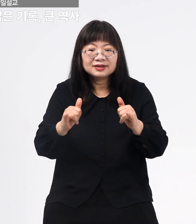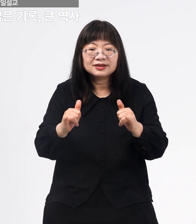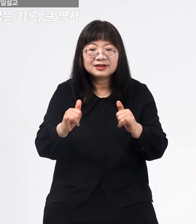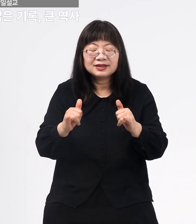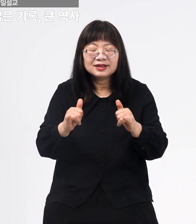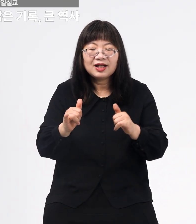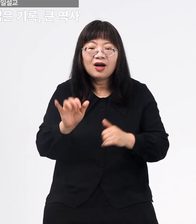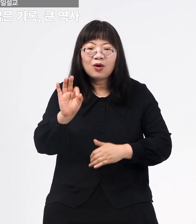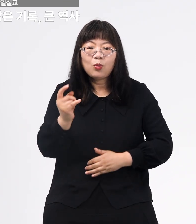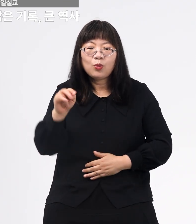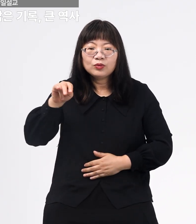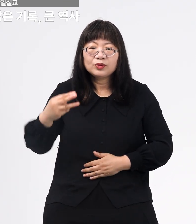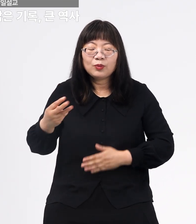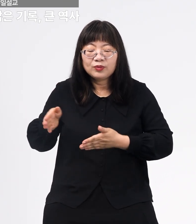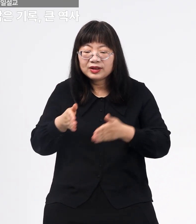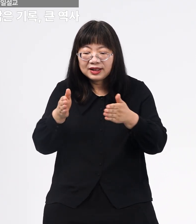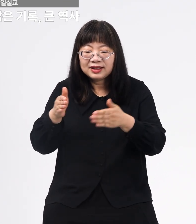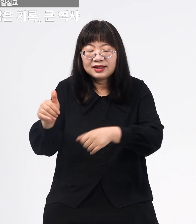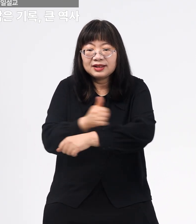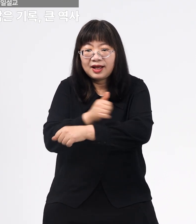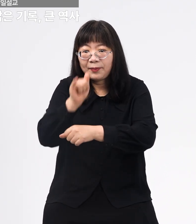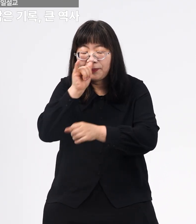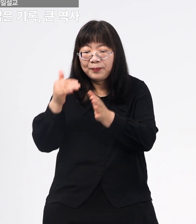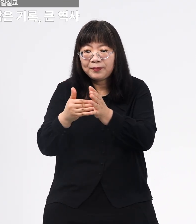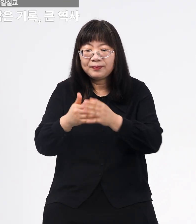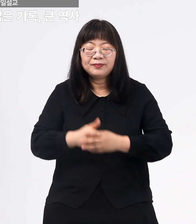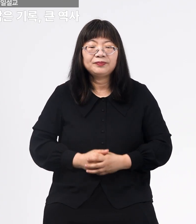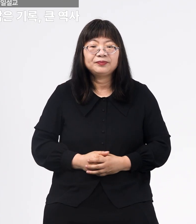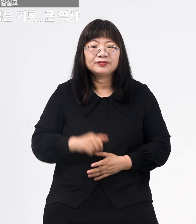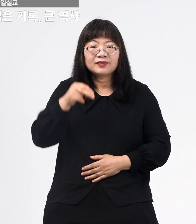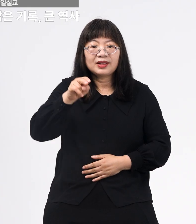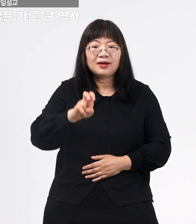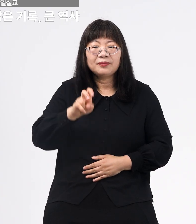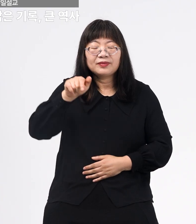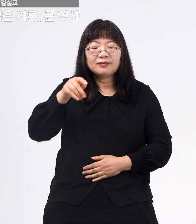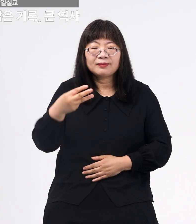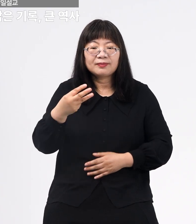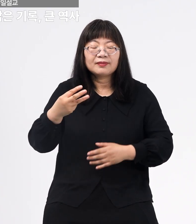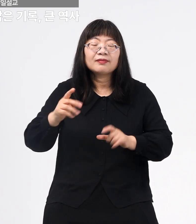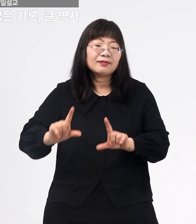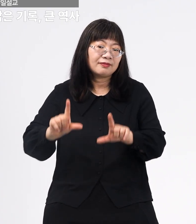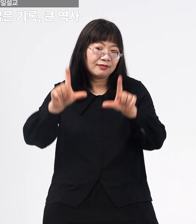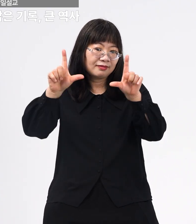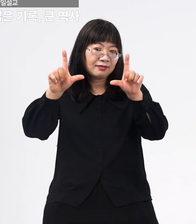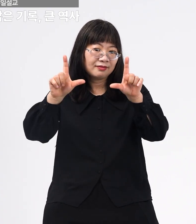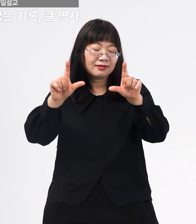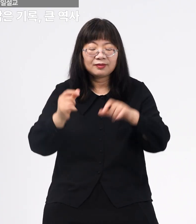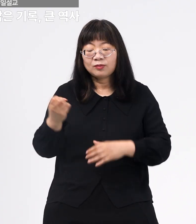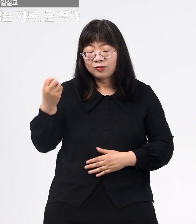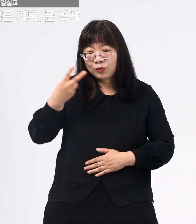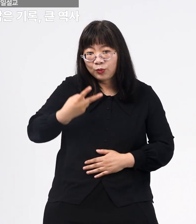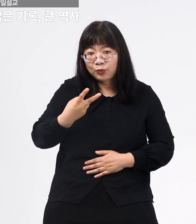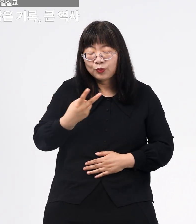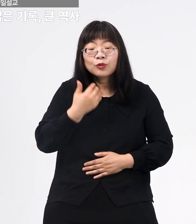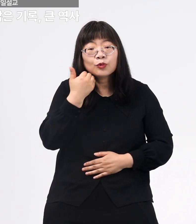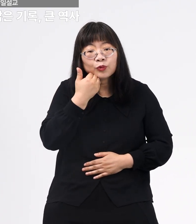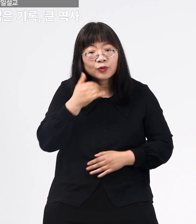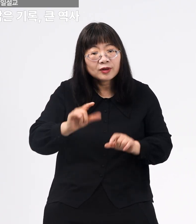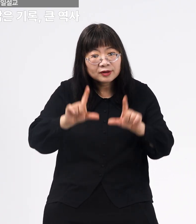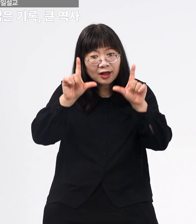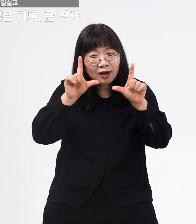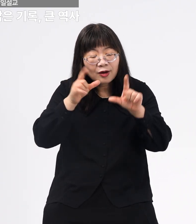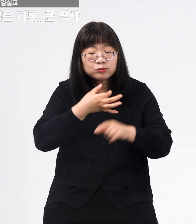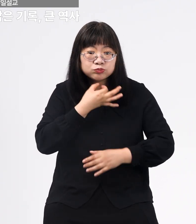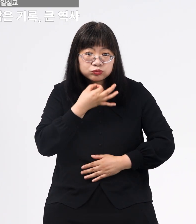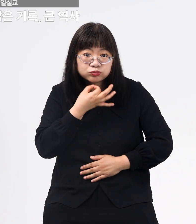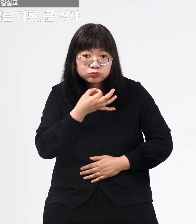다녔도다. 여기 삼갈의 날에 하고는 또는 누구의 날로도 부를